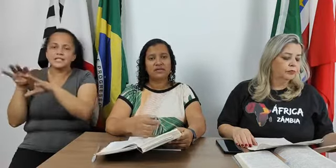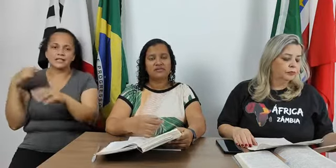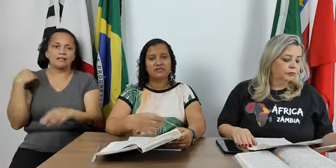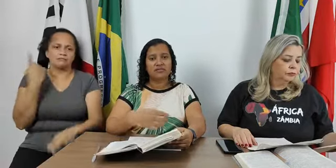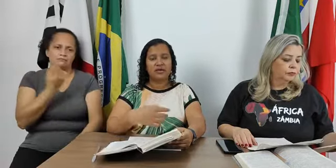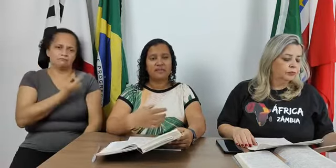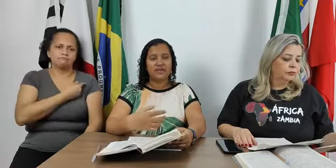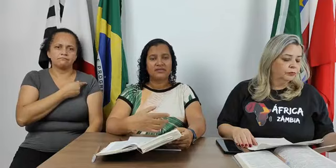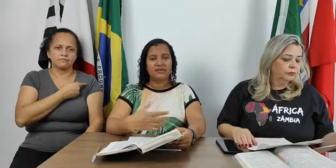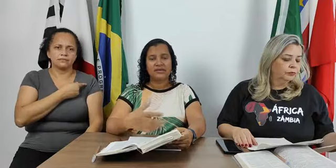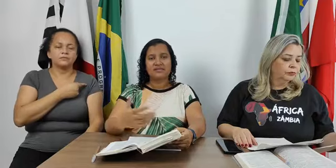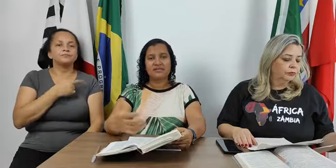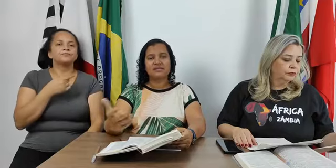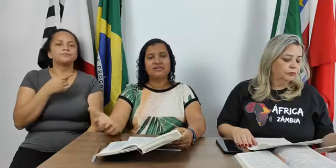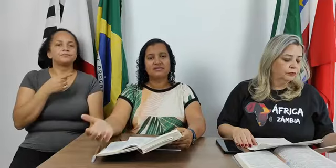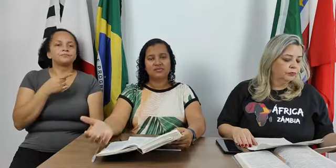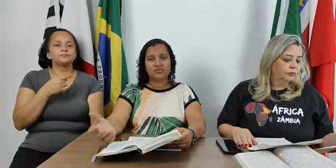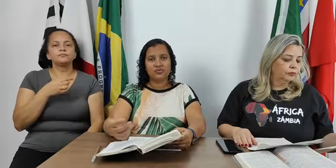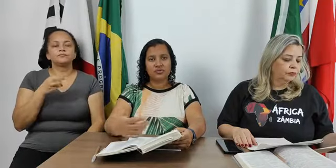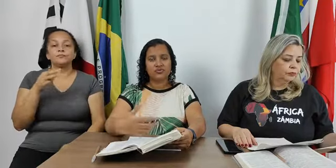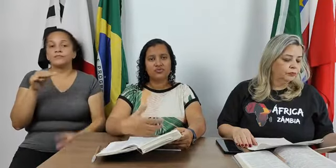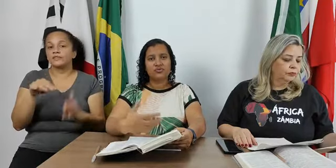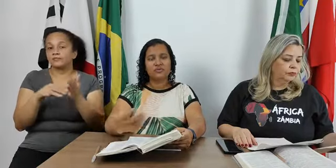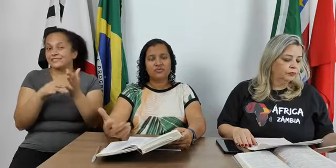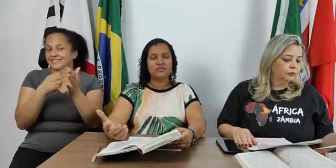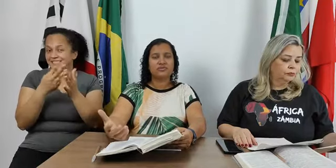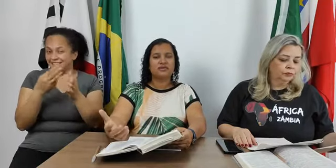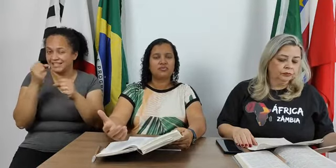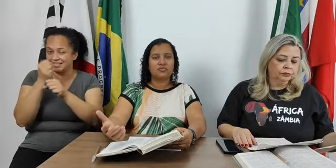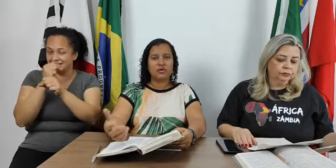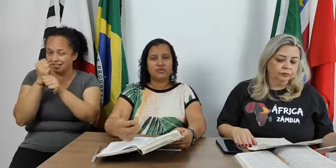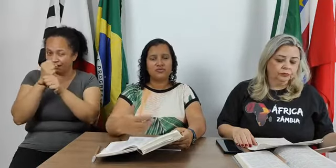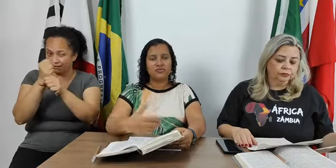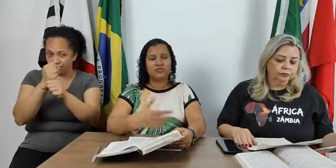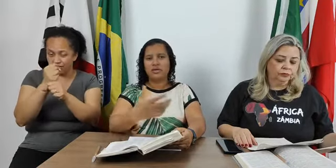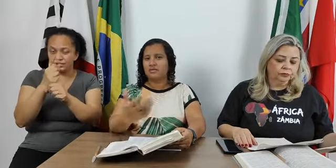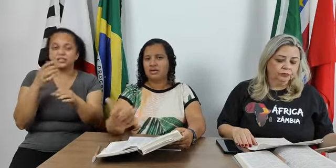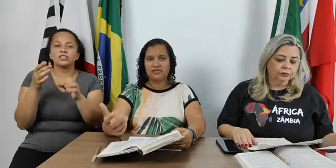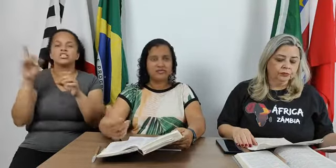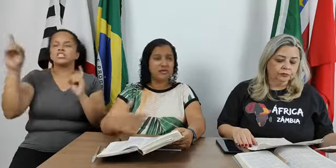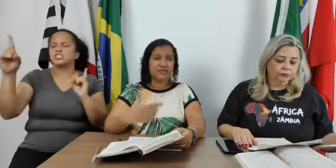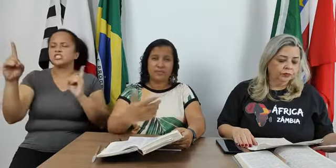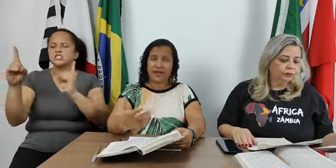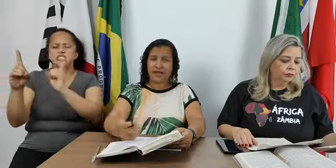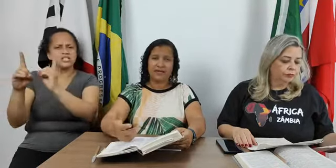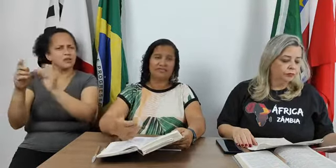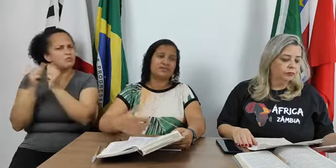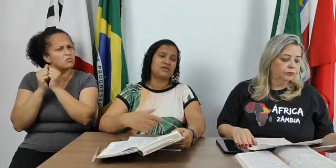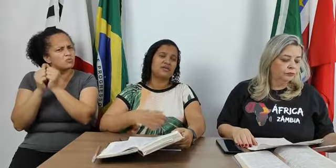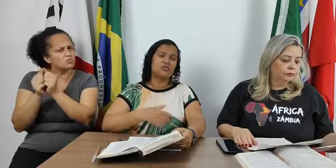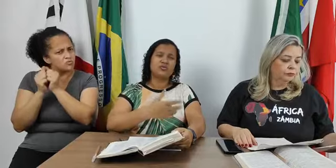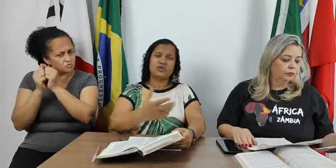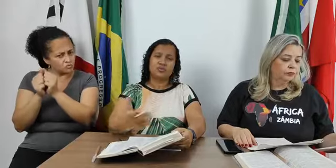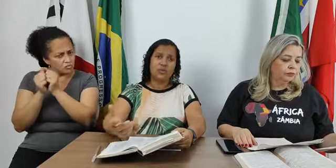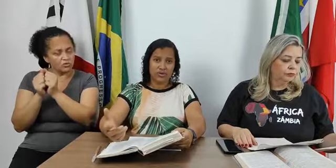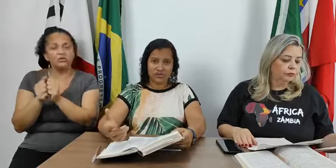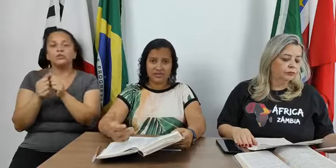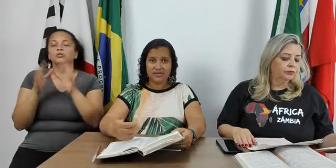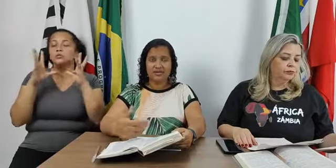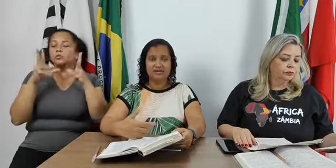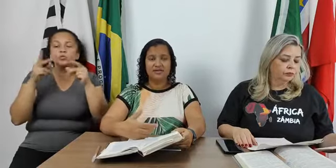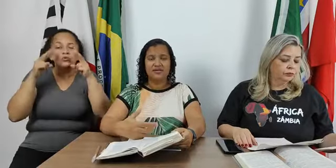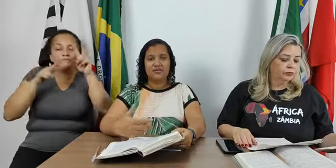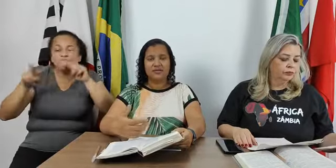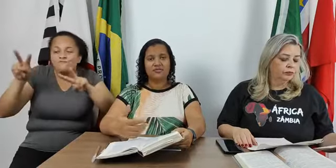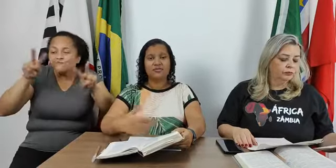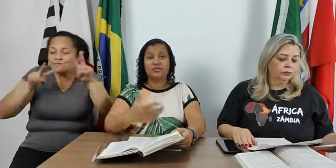comprovação, né? Daqueles 3 anos que os discípulos andaram com Cristo, tudo aquilo que eles viram, as palavras, os sermões,